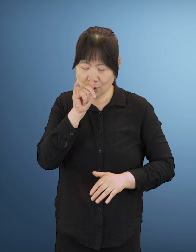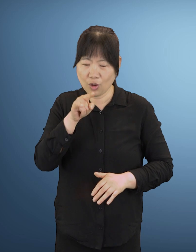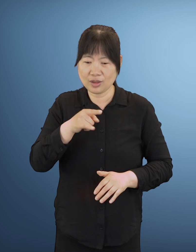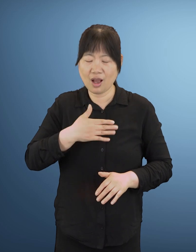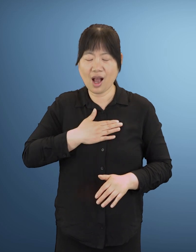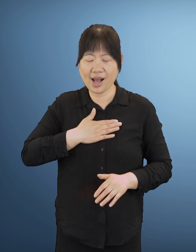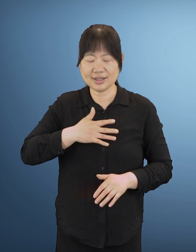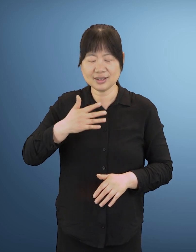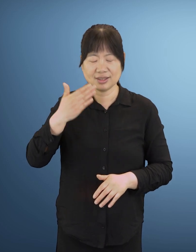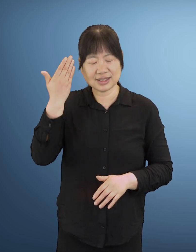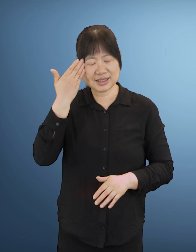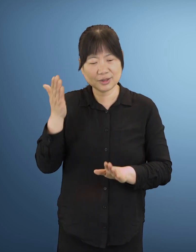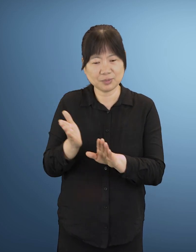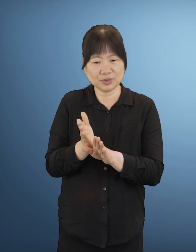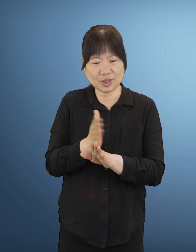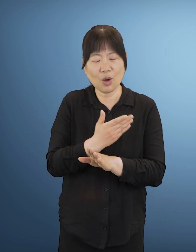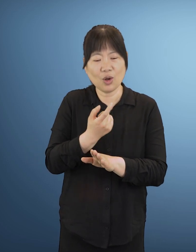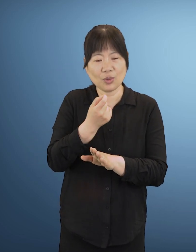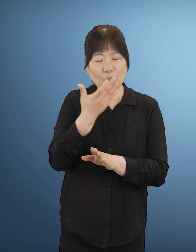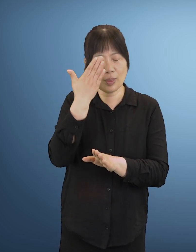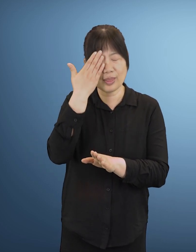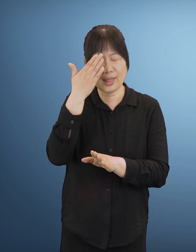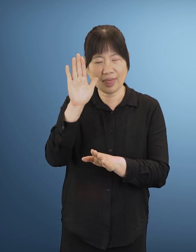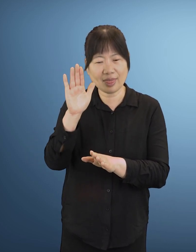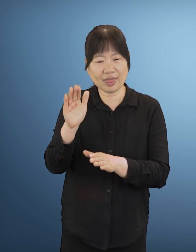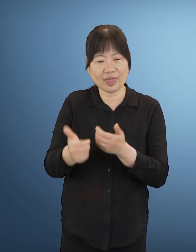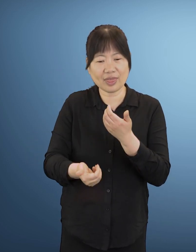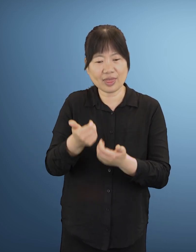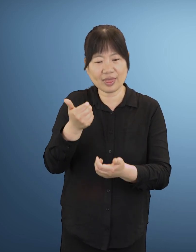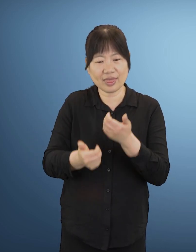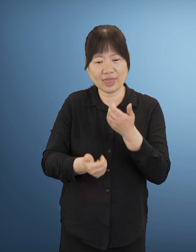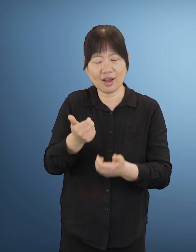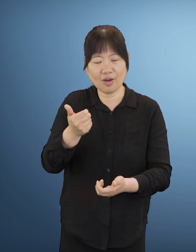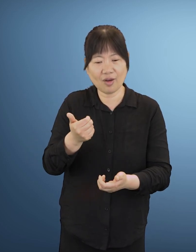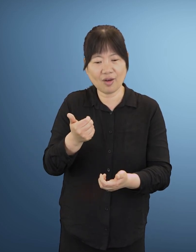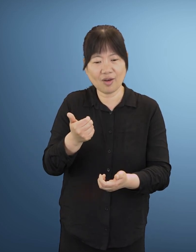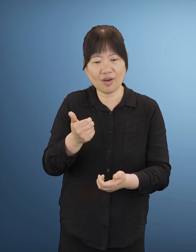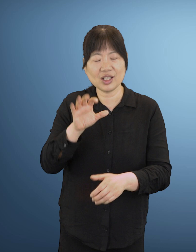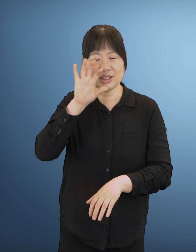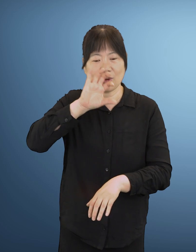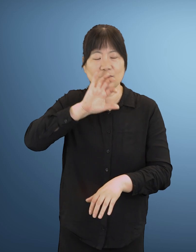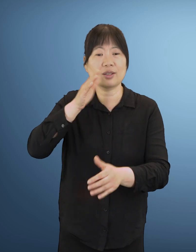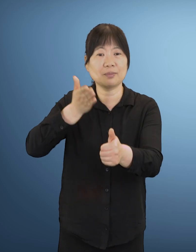알고 있던 것들로부터 좀 낯선 연습을 해야 될 것 같아요.